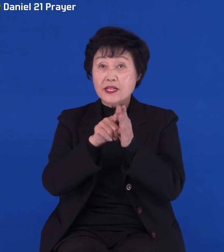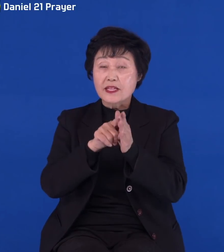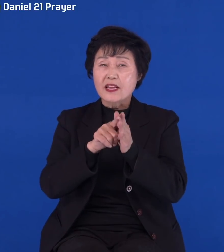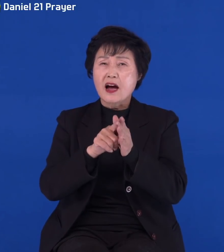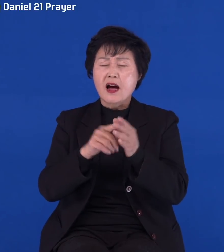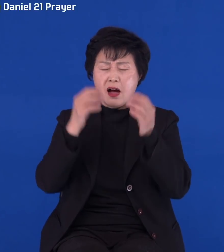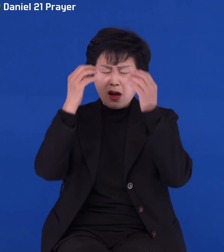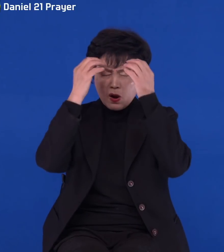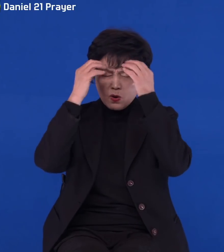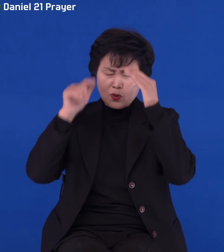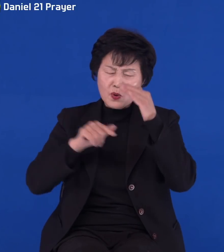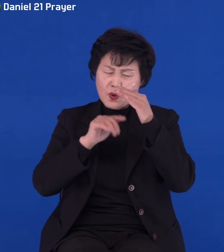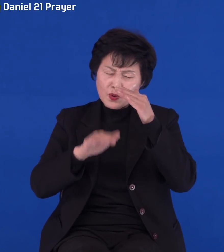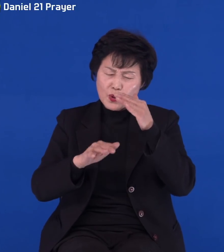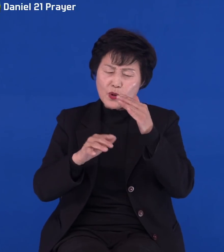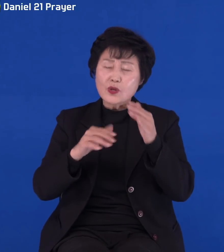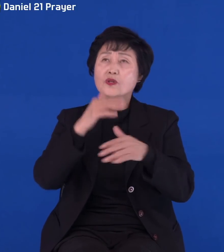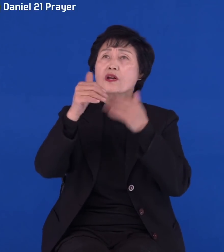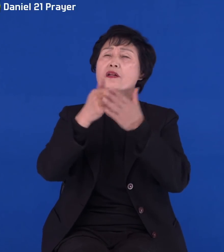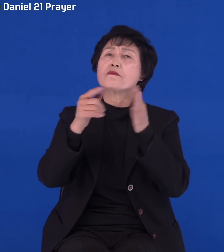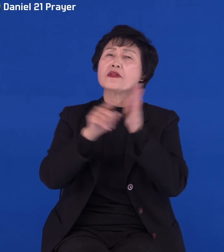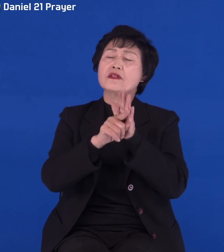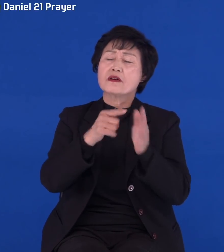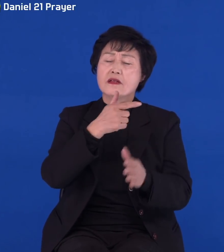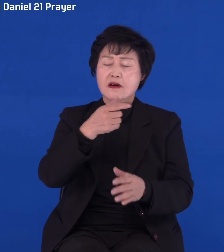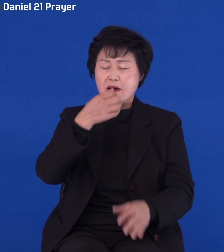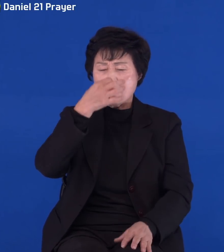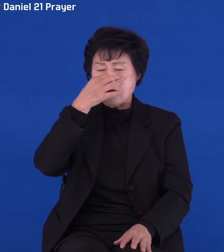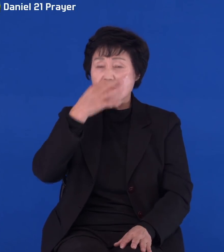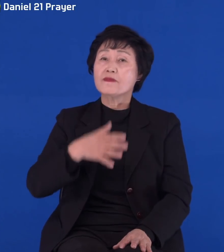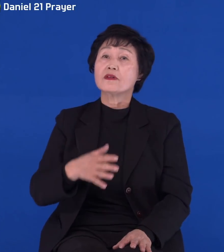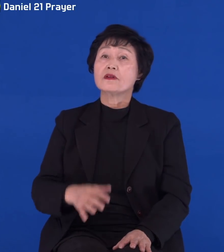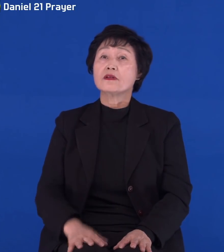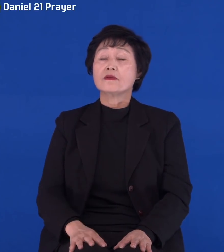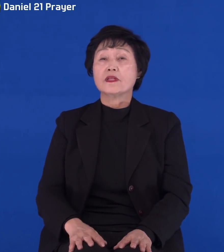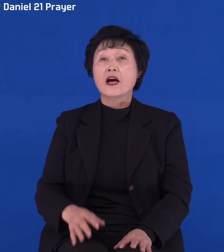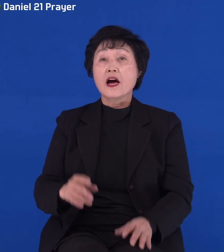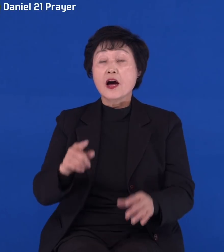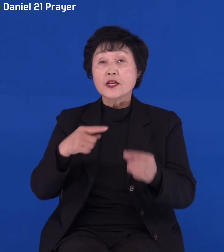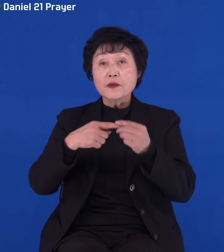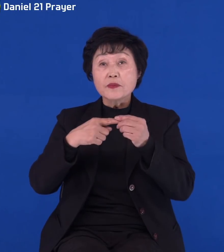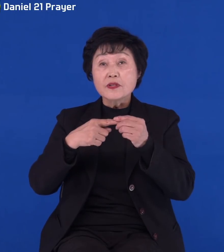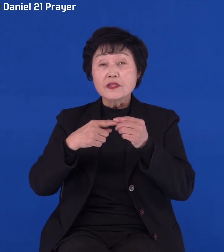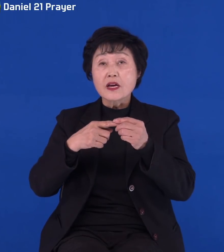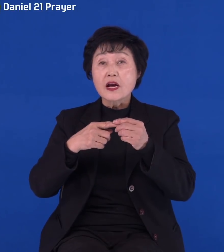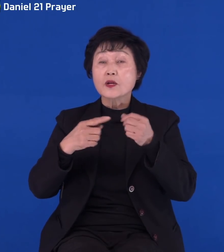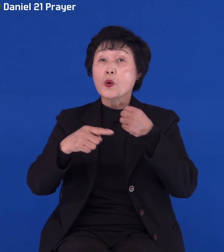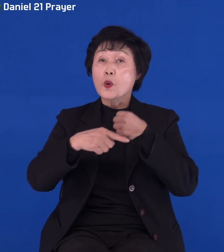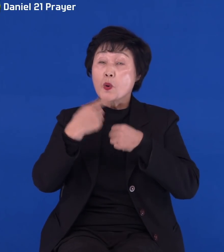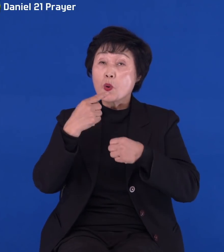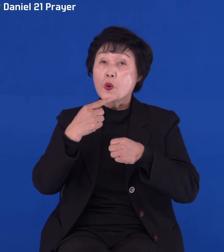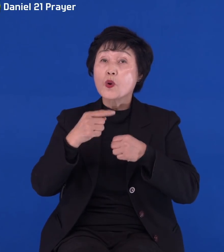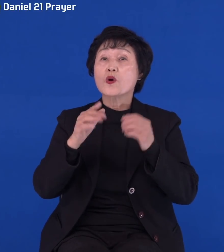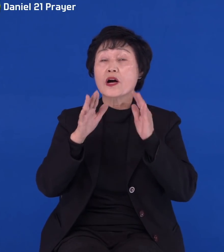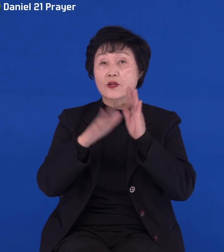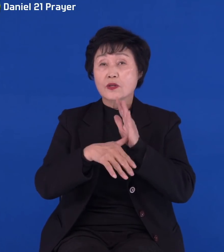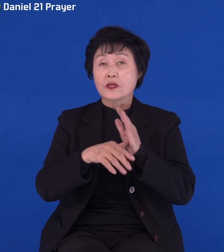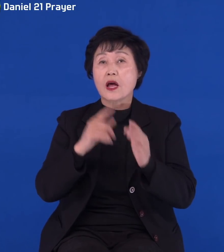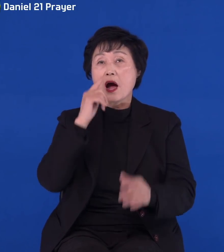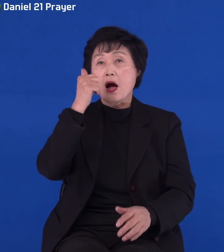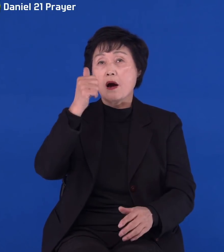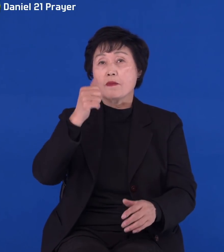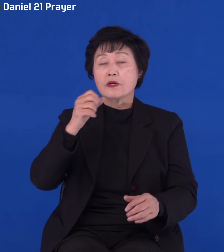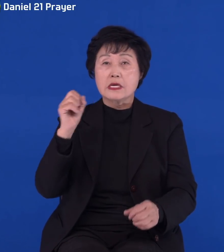너무나 힘들었습니다. 첫째로는 제가 초등학교 6학년 때 저희 아버지가 갑자기 쓰러지게 됩니다. 저희 가족은